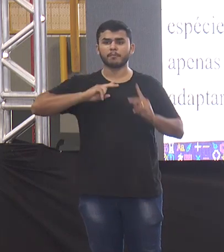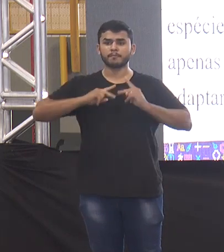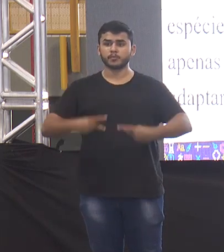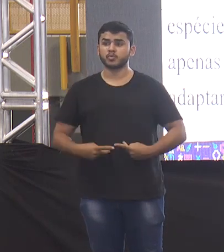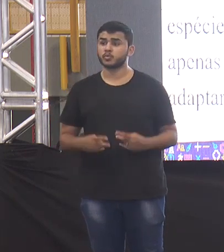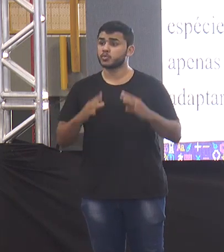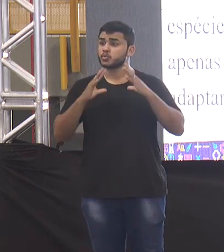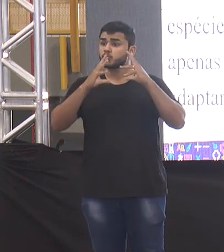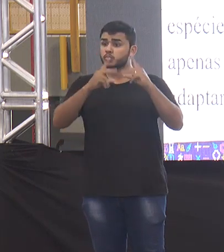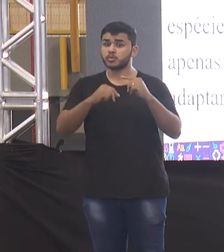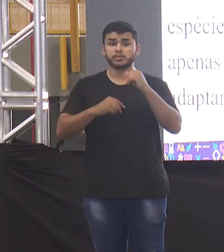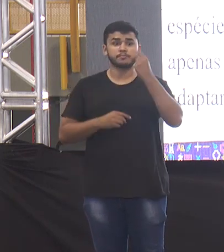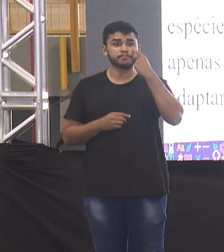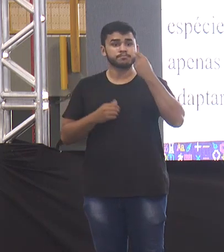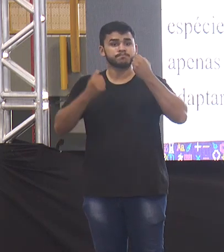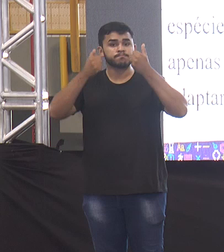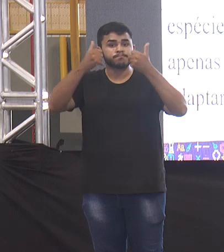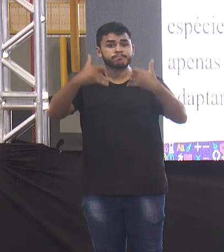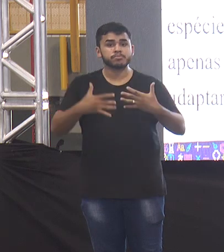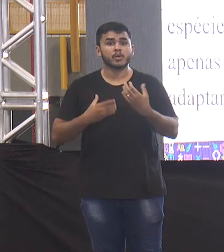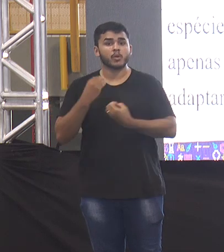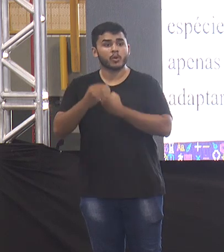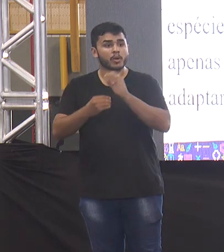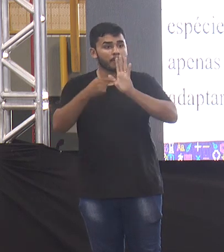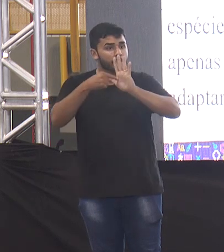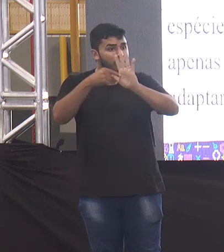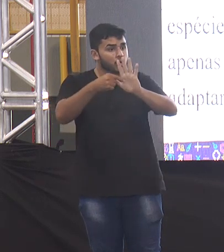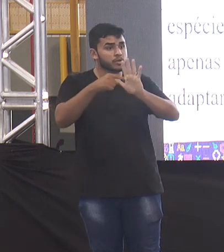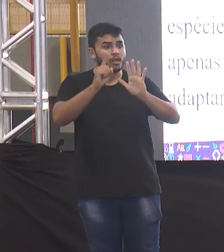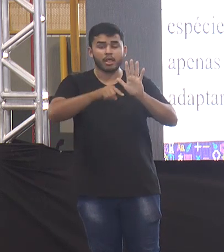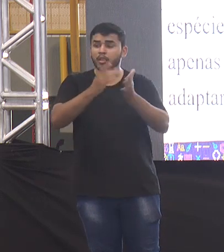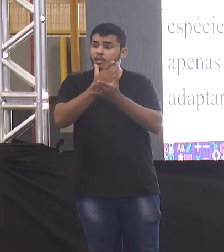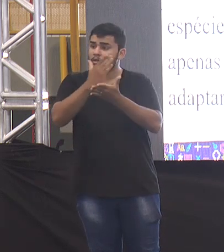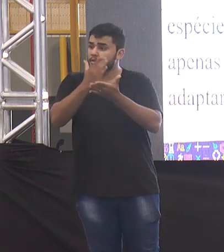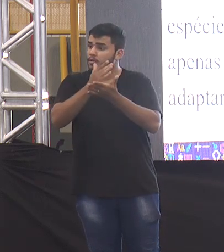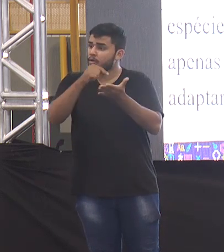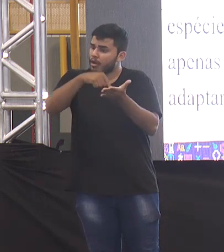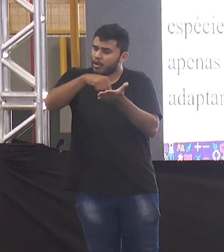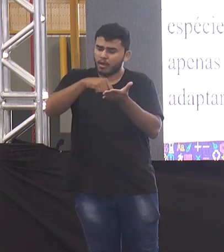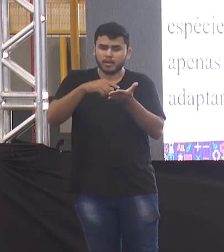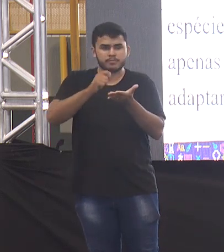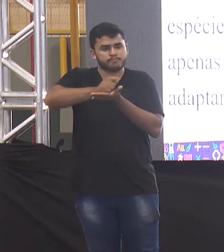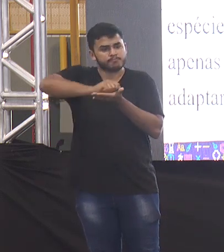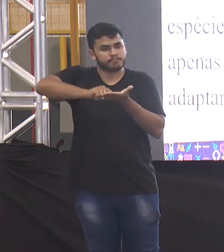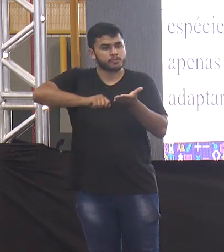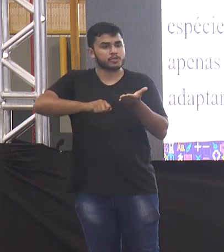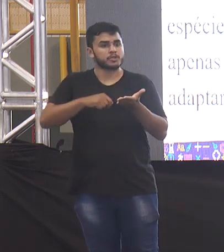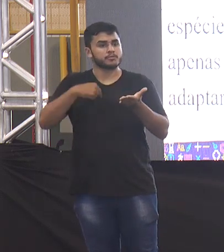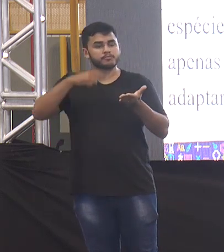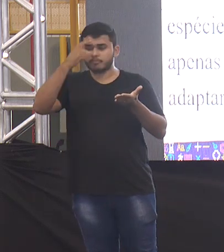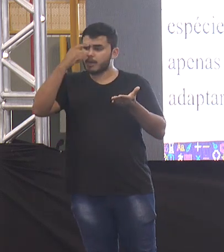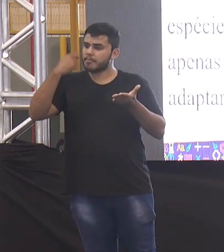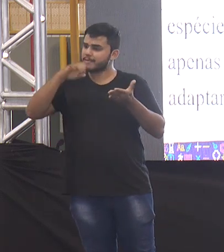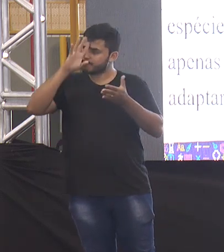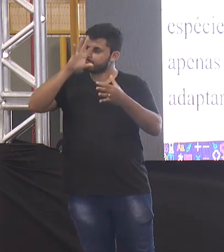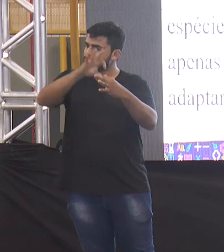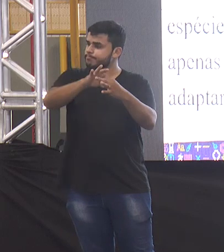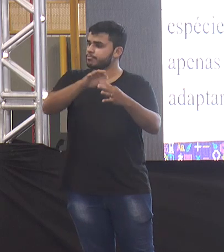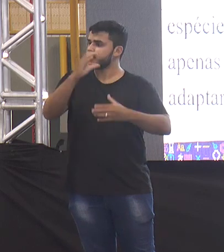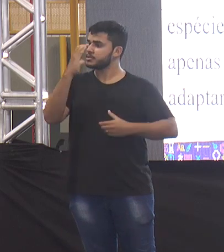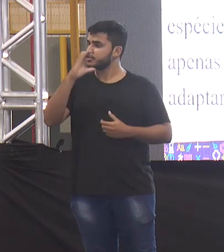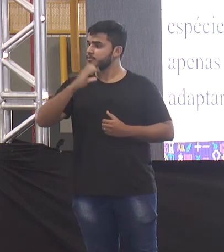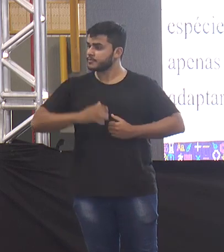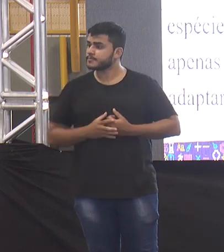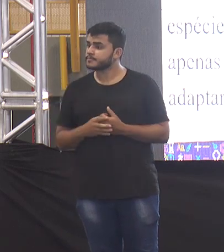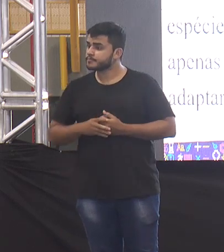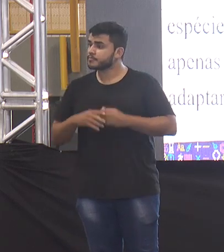ele procura explicar e retratar no livro tem que ter uma base científica ou uma